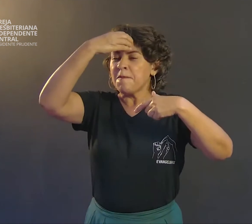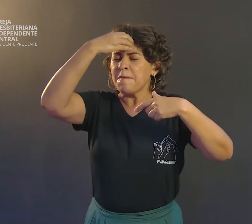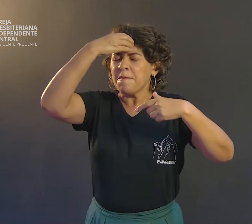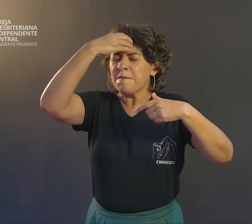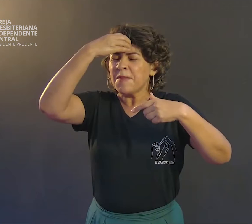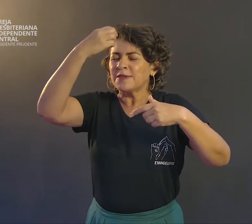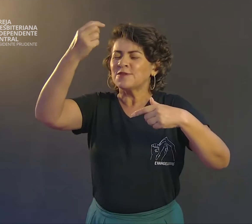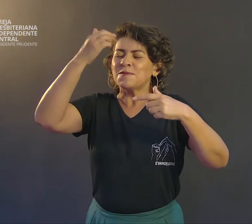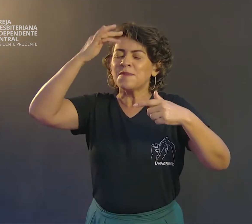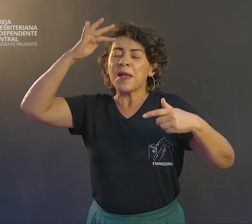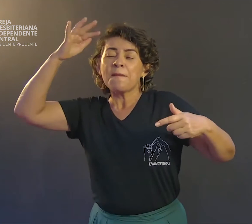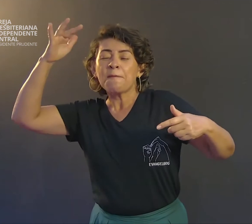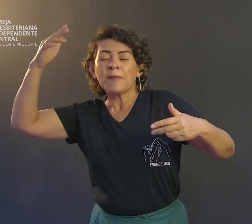o coração do ser humano.